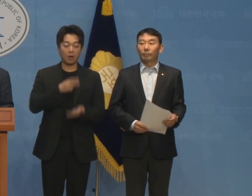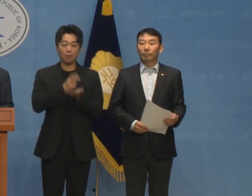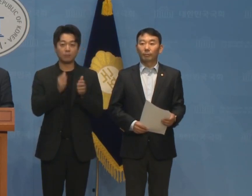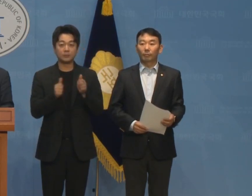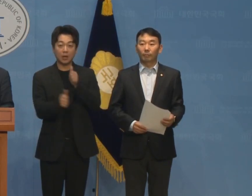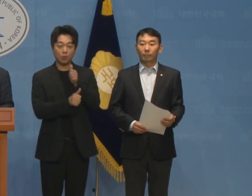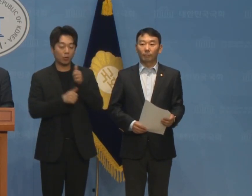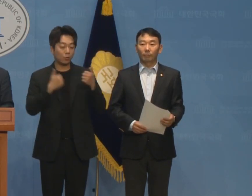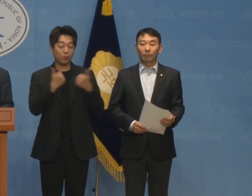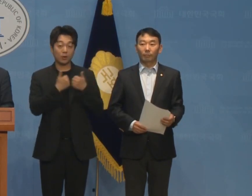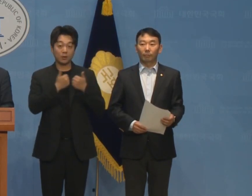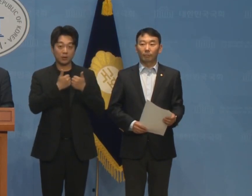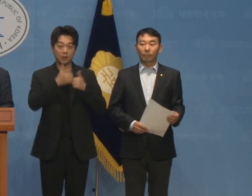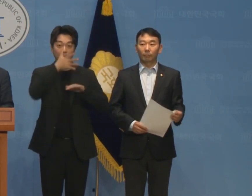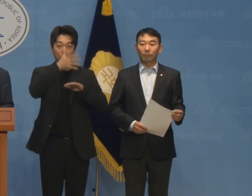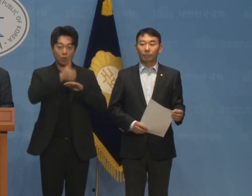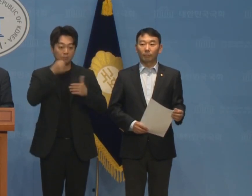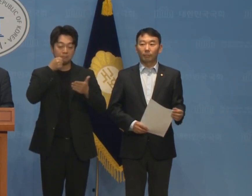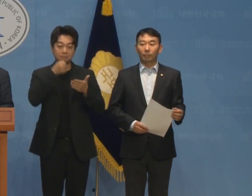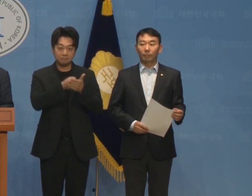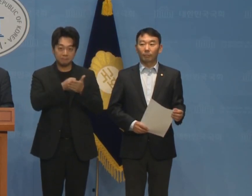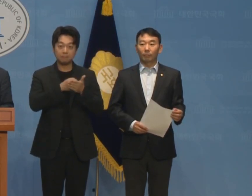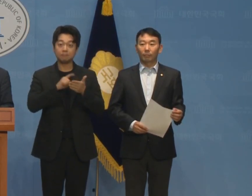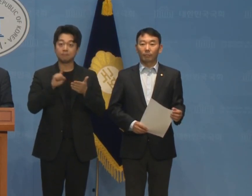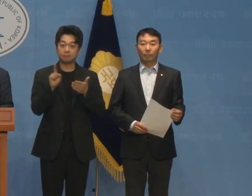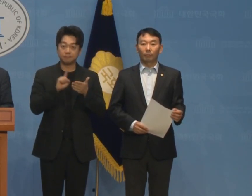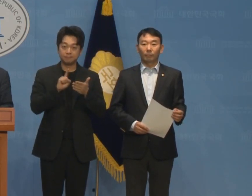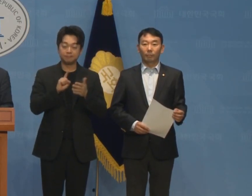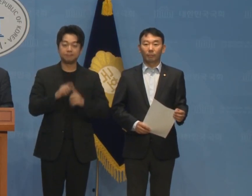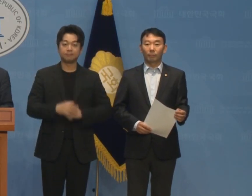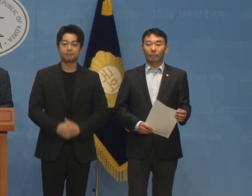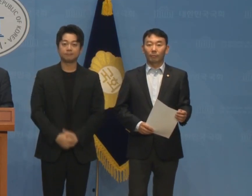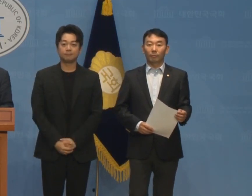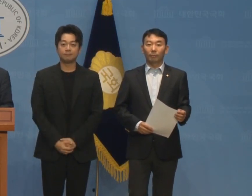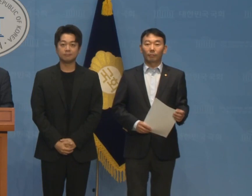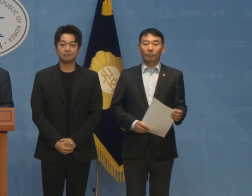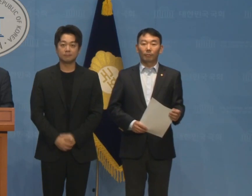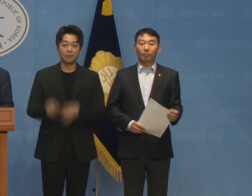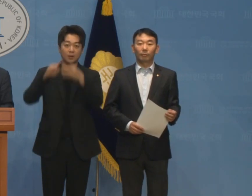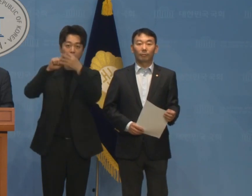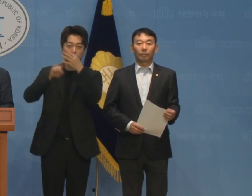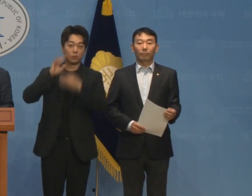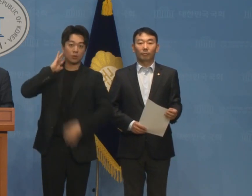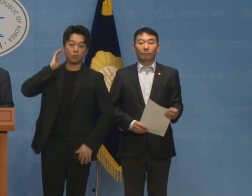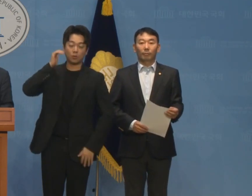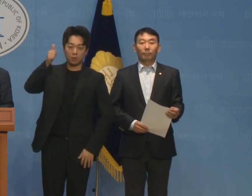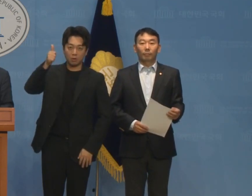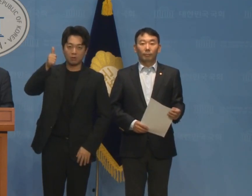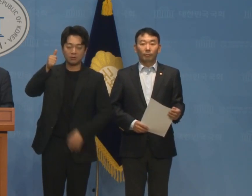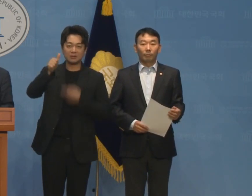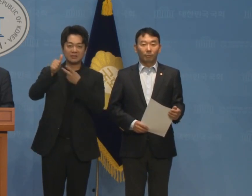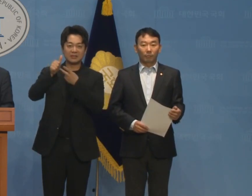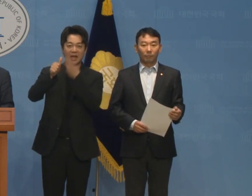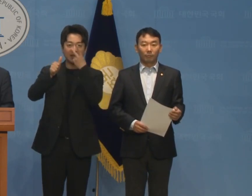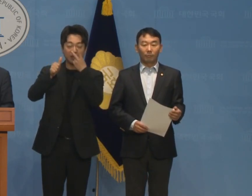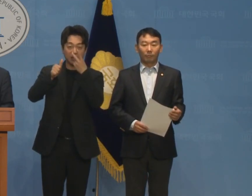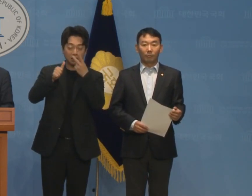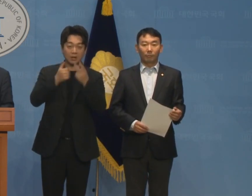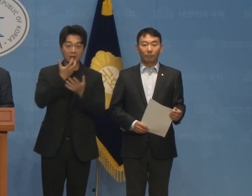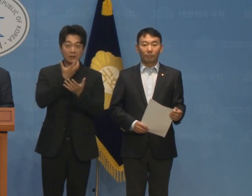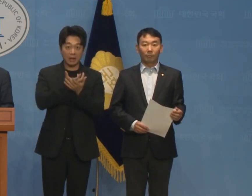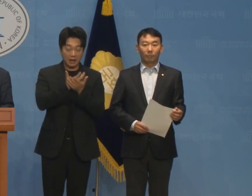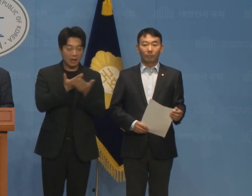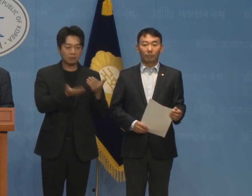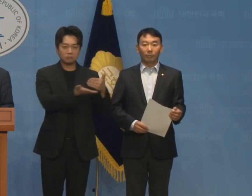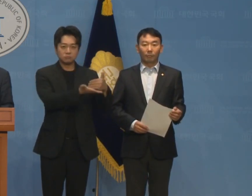법사위에서 적법하게 진행되고 의결된 윤 대통령 탄핵 청원에 대한